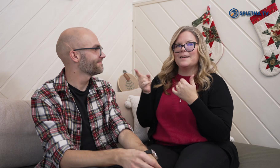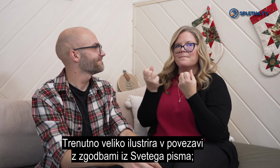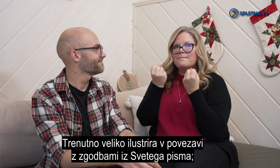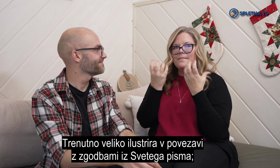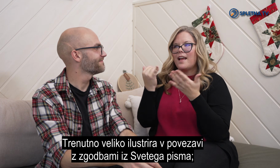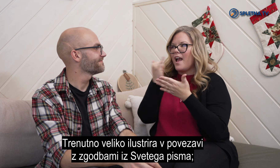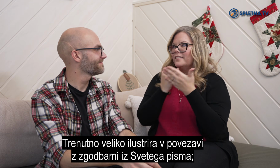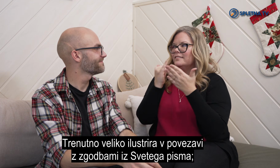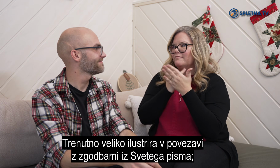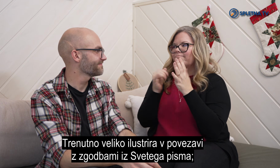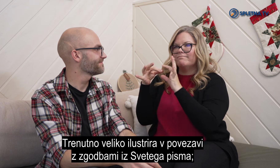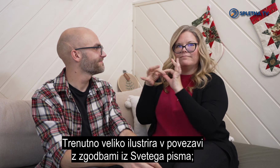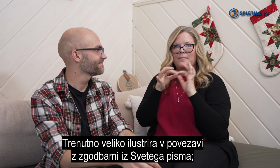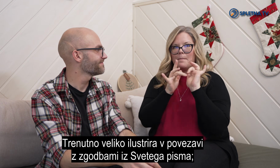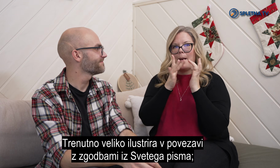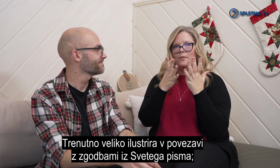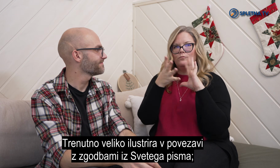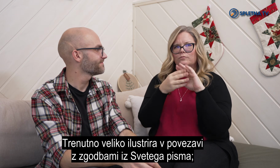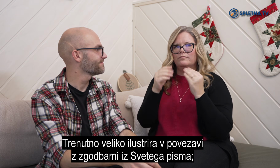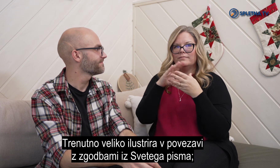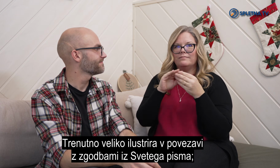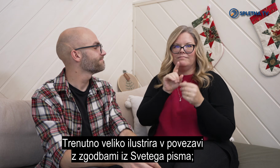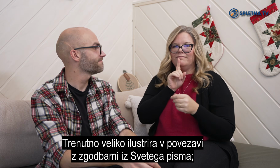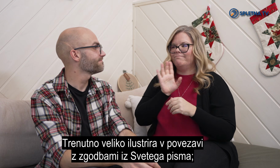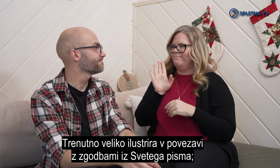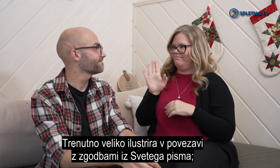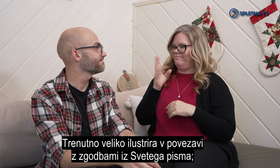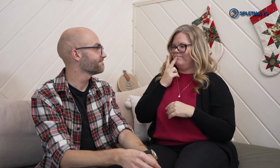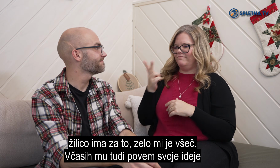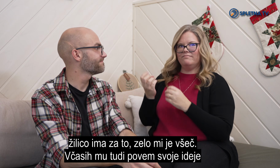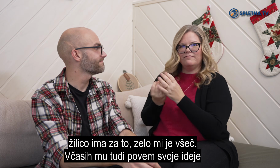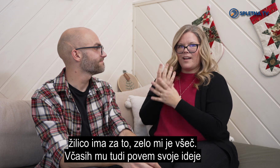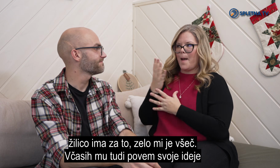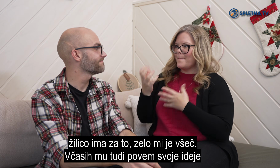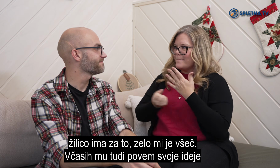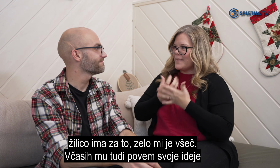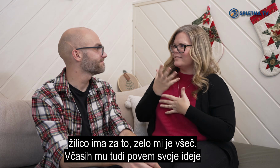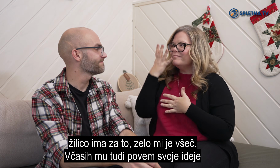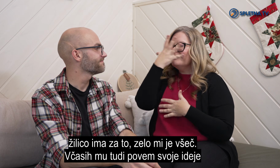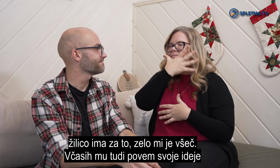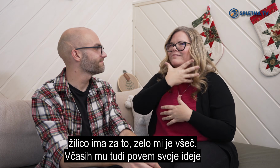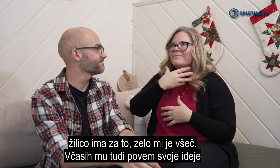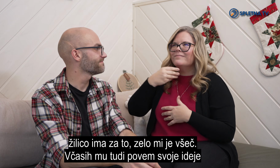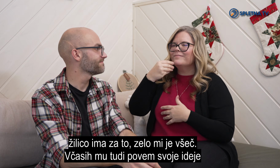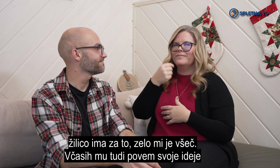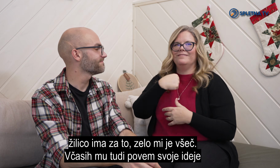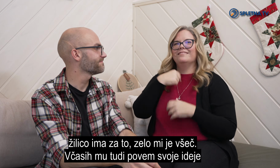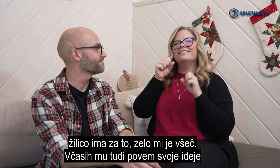Trenutno veliko ilustrira v povezavi z zgodbami iz Svetega pisma. Žilico ima za to, zelo mi je všeč. Včasih mu tudi povem